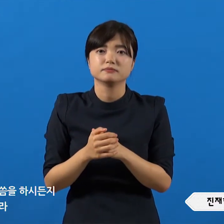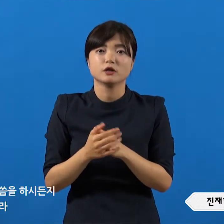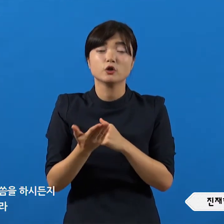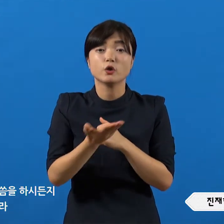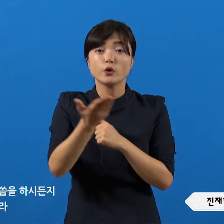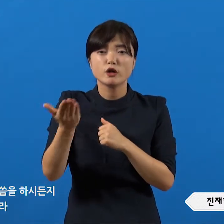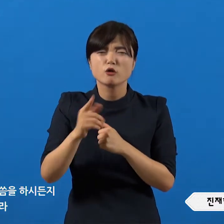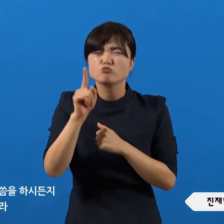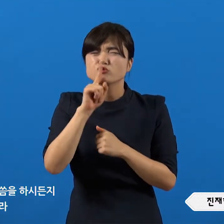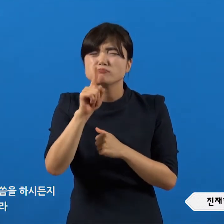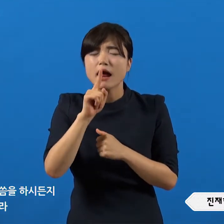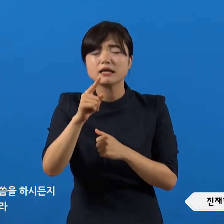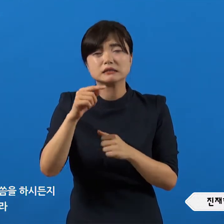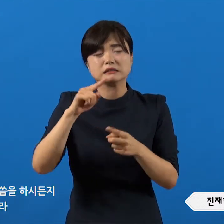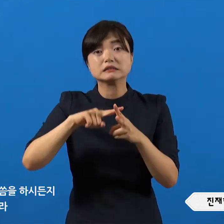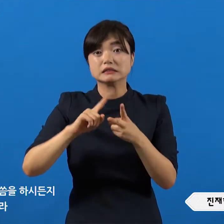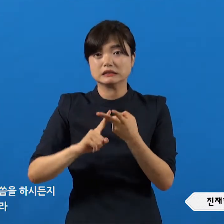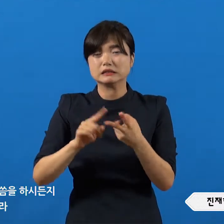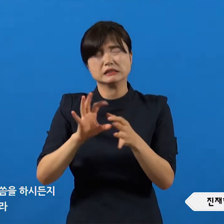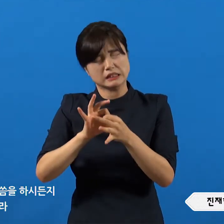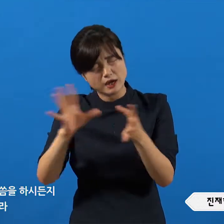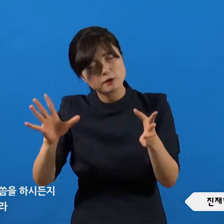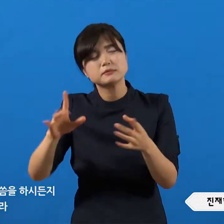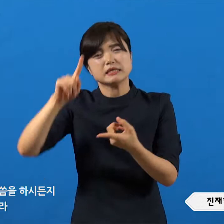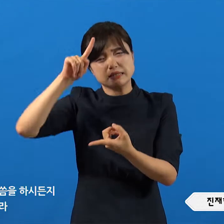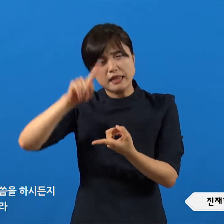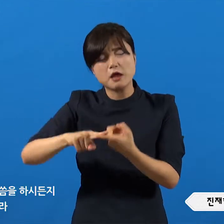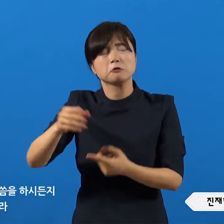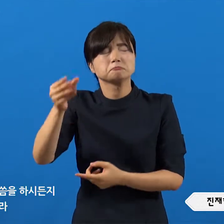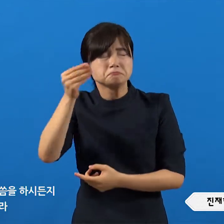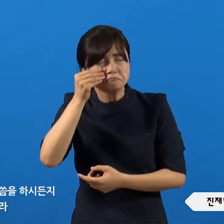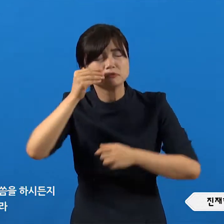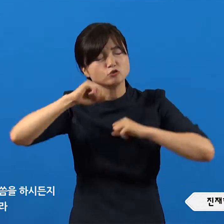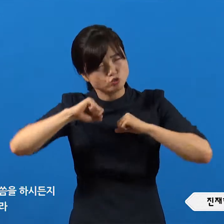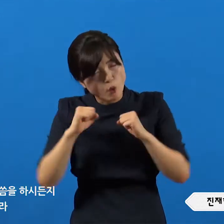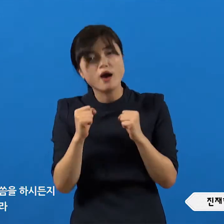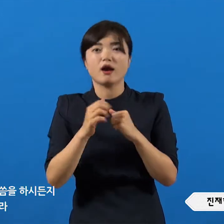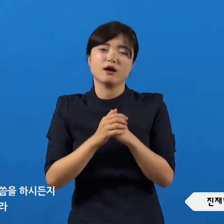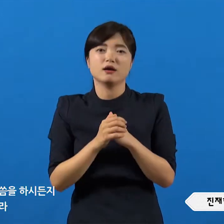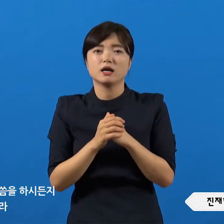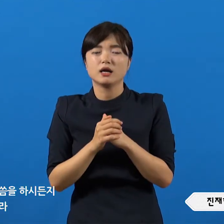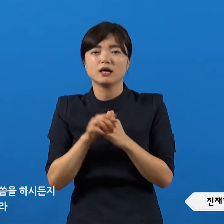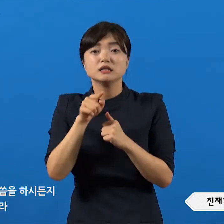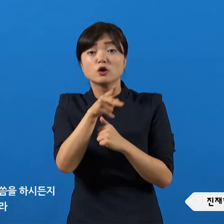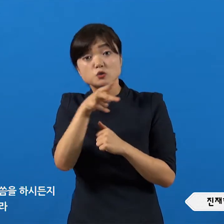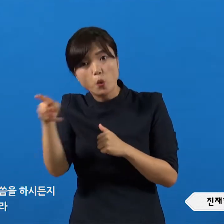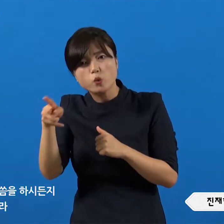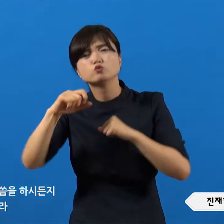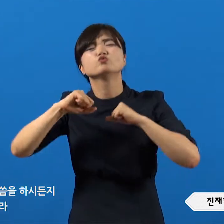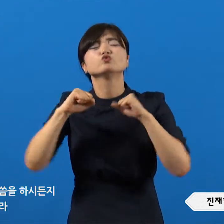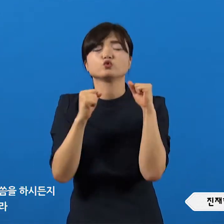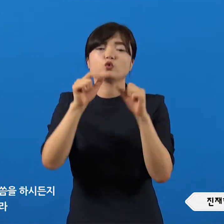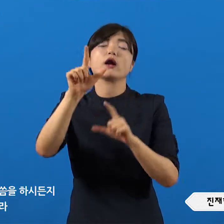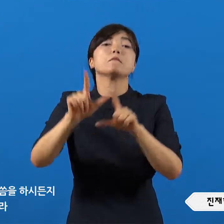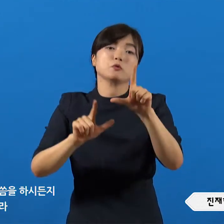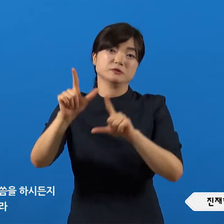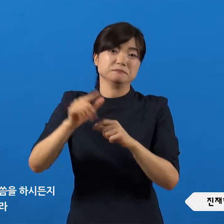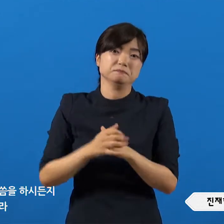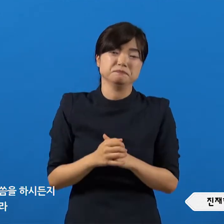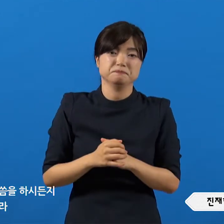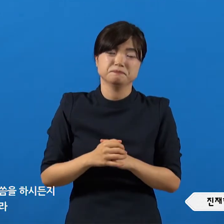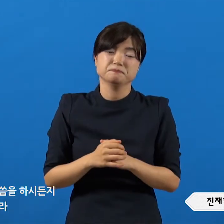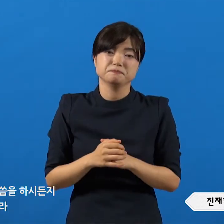너희에게 무슨 말씀을 하시든지 그대로 하라. 저는 그것이 순종의 중요한 정의가 되지